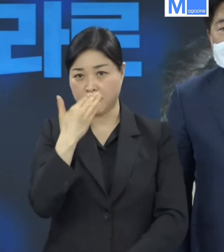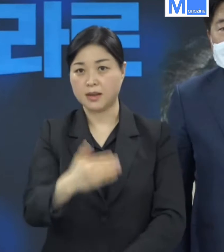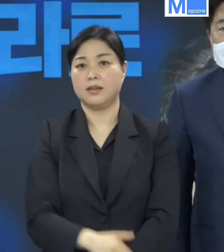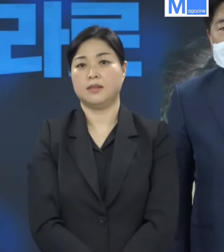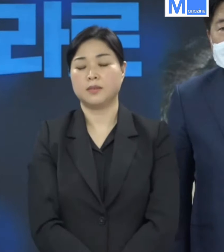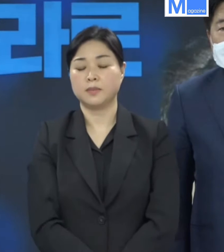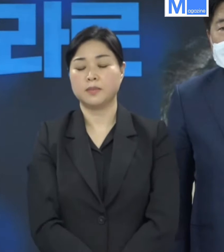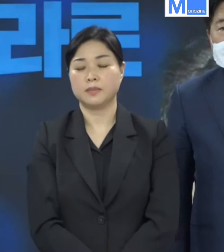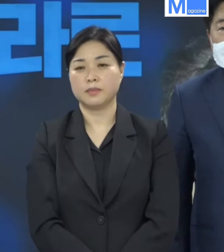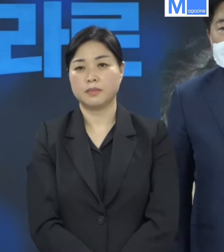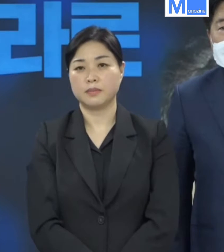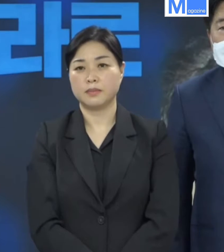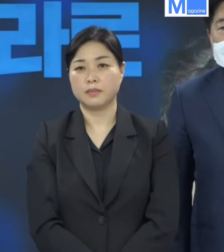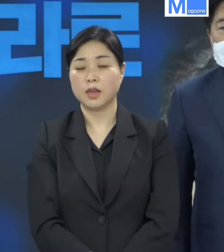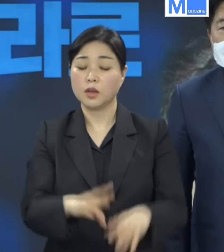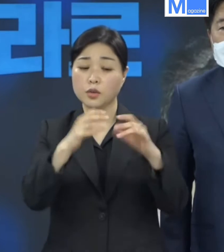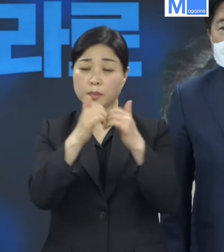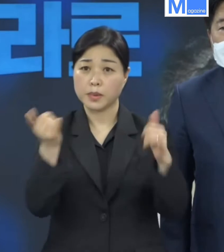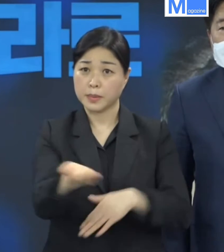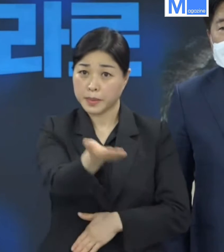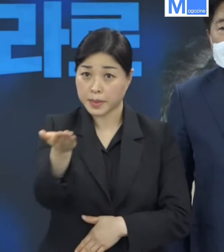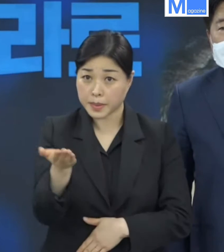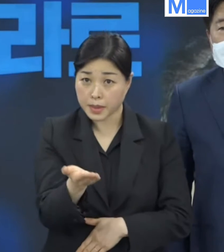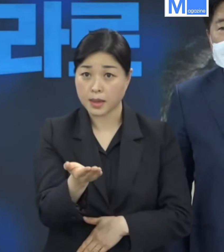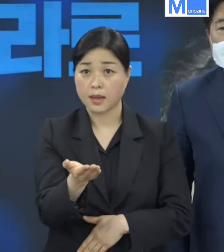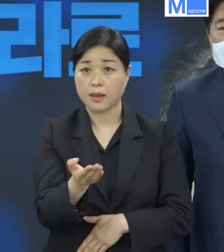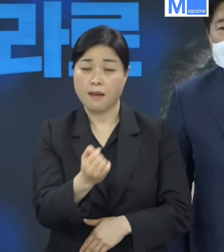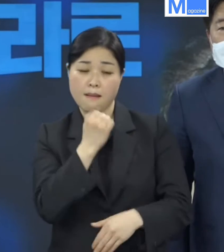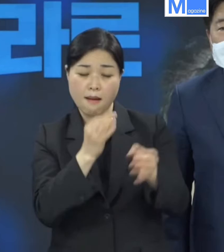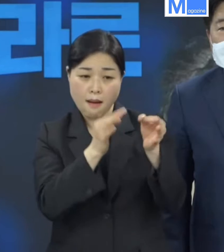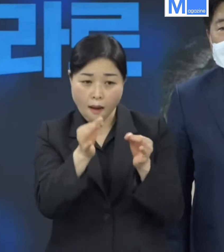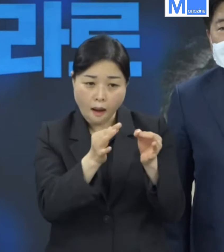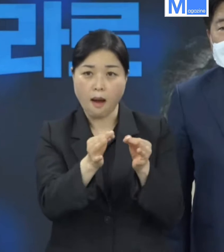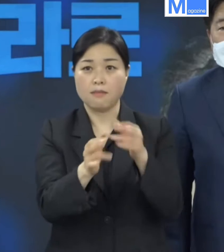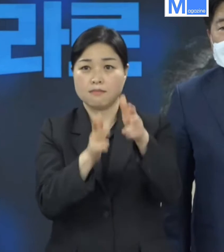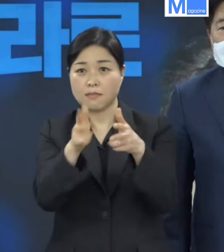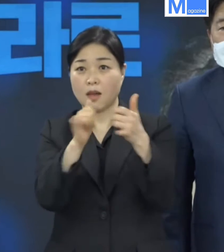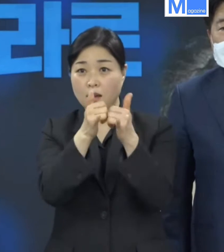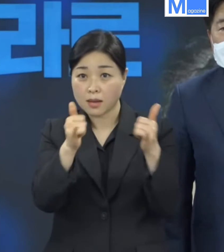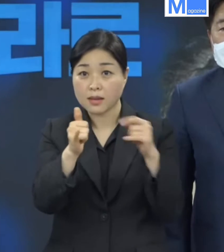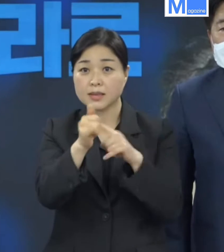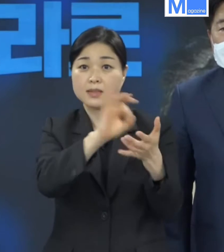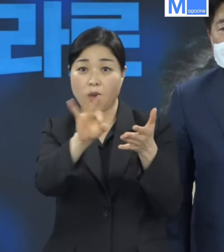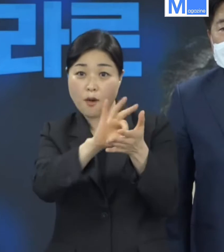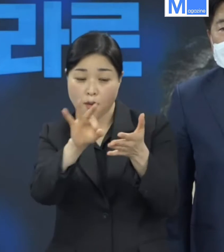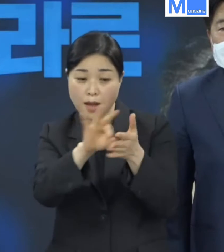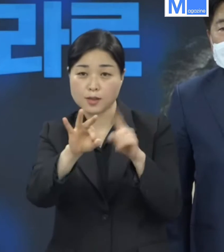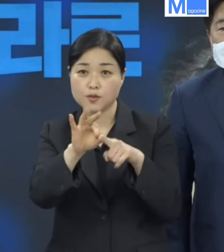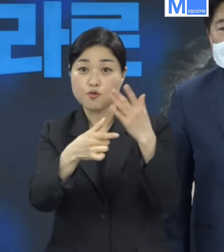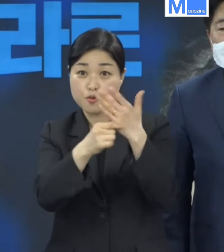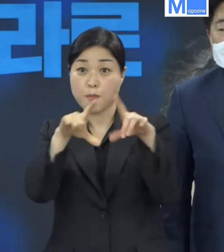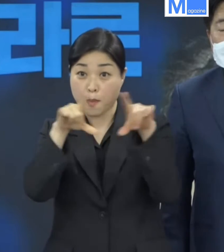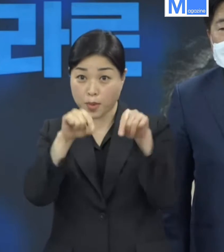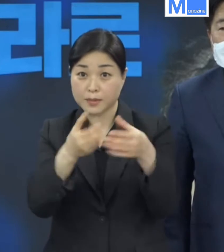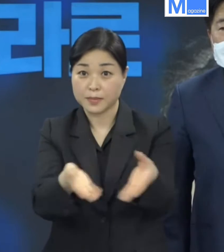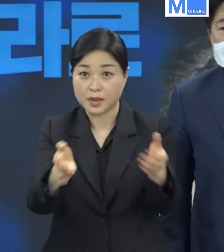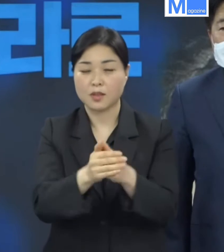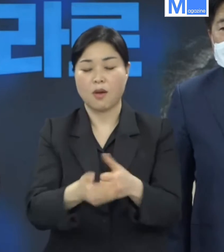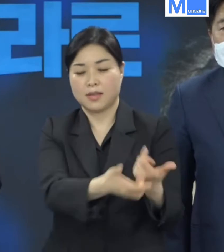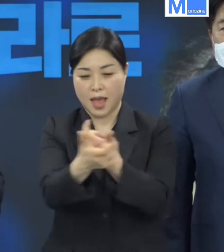있습니다. 온 국민에게 소상공인 전용 소비 쿠폰을 지급해서 다 함께 잘 사는